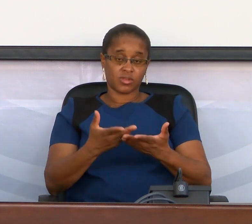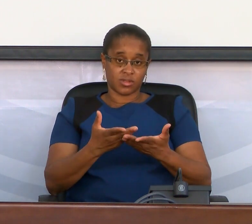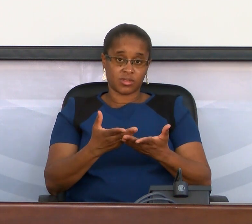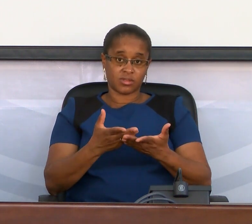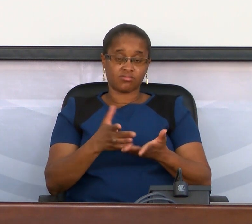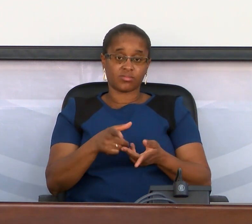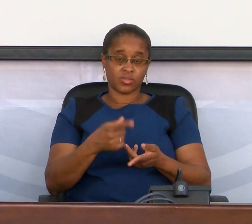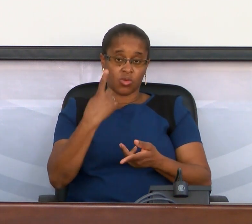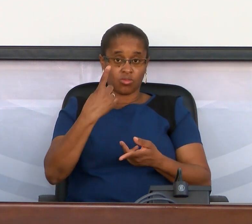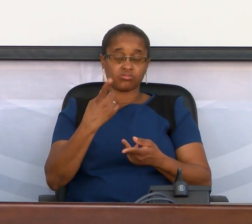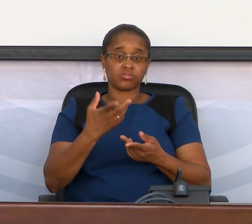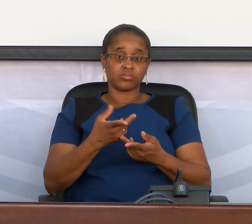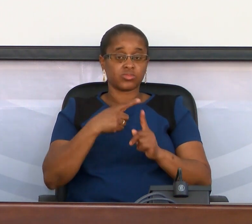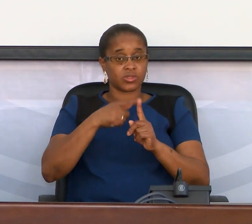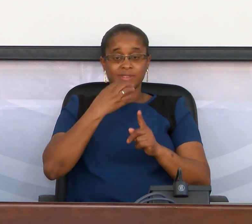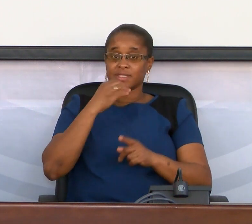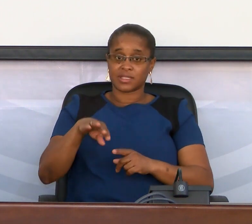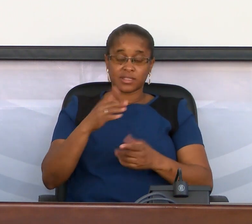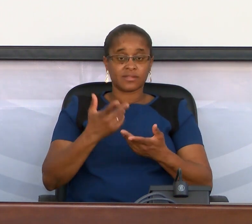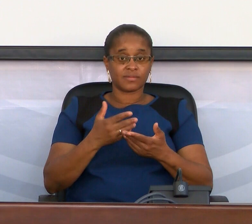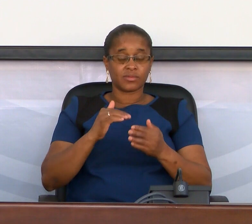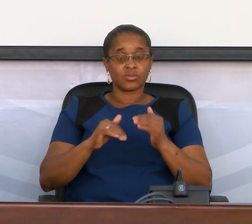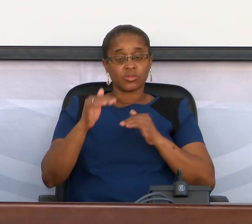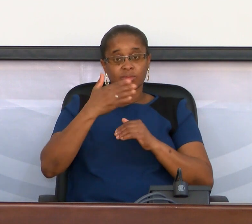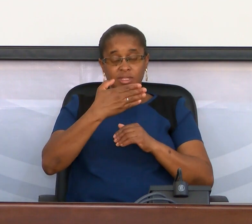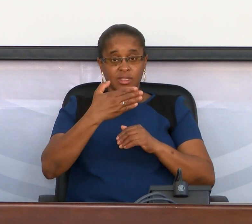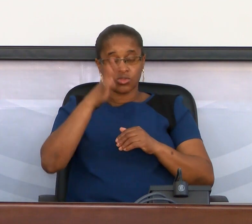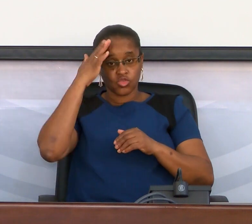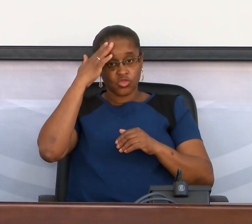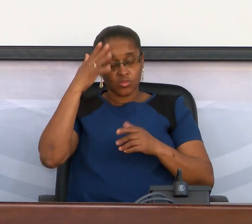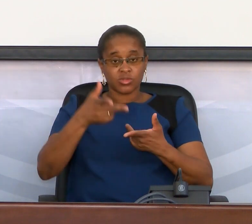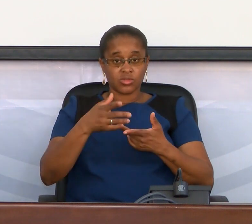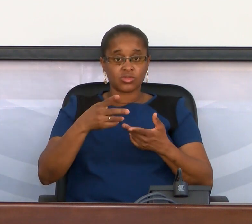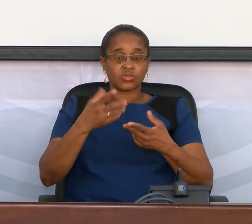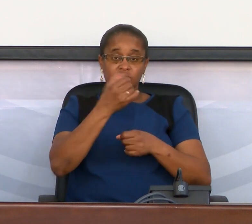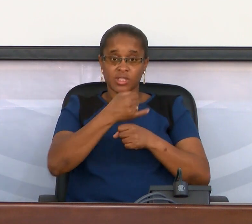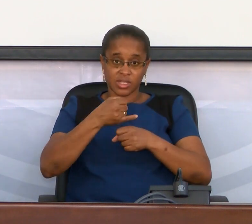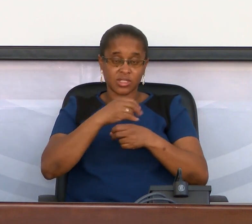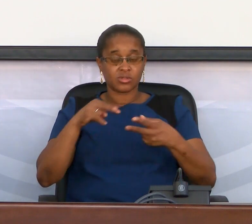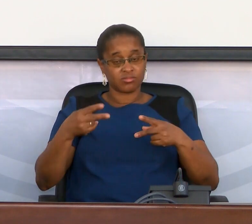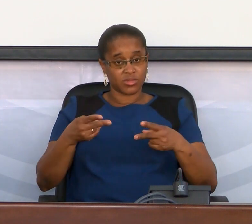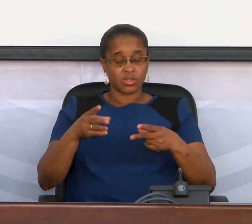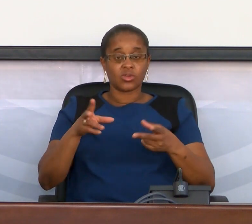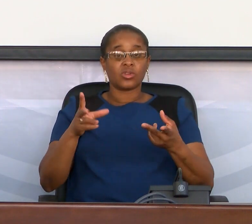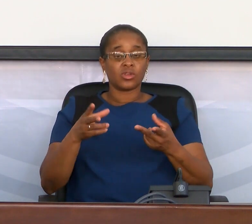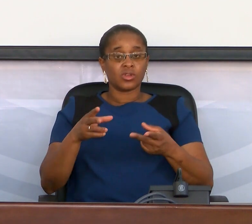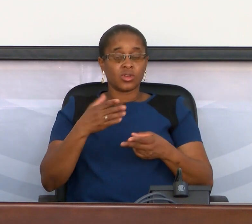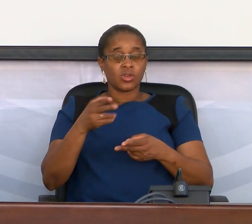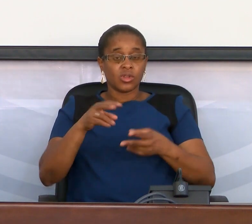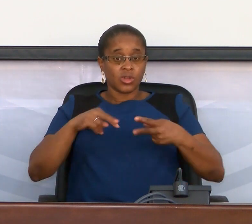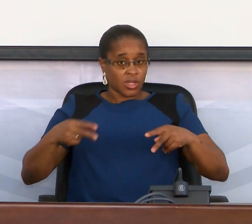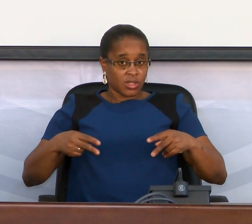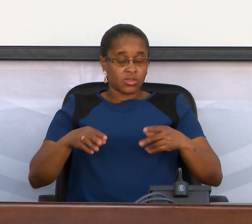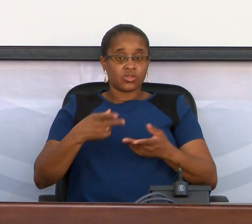SAL, eleva-se para 7 o número de concelhos com casos do novo coronavírus. A taxa de